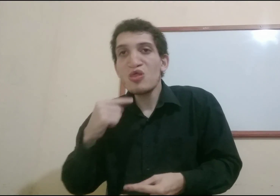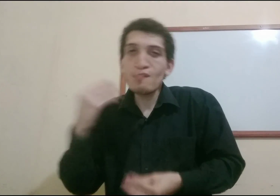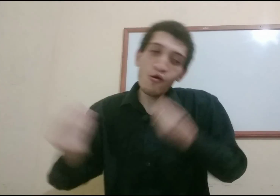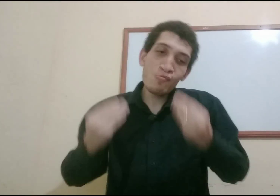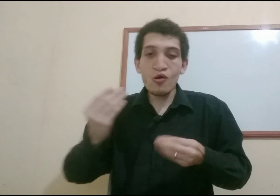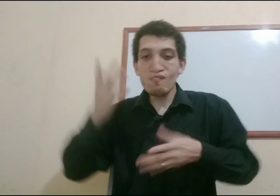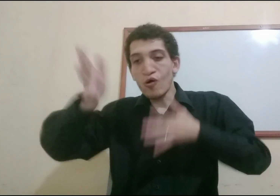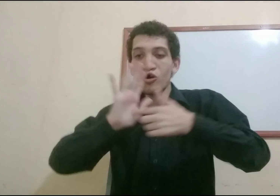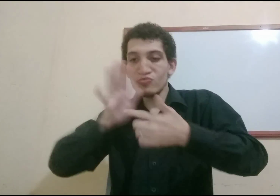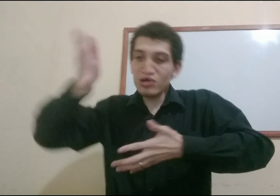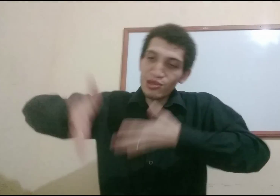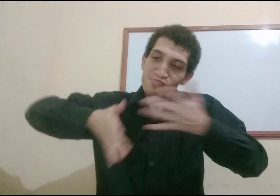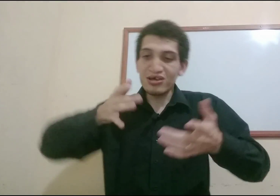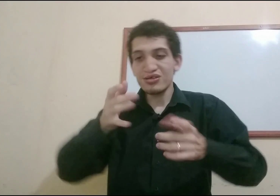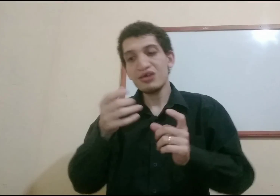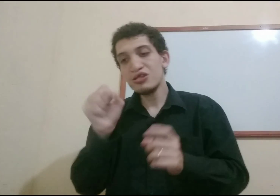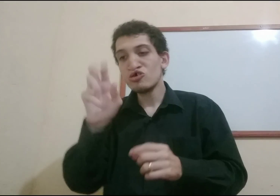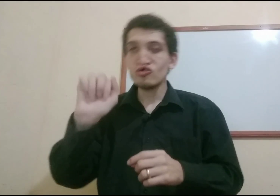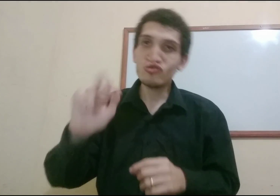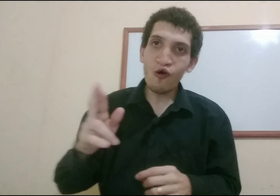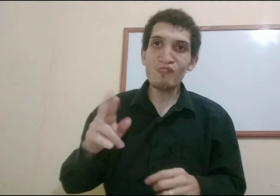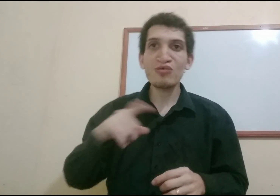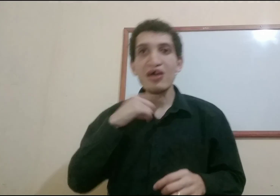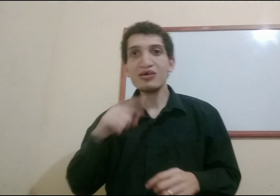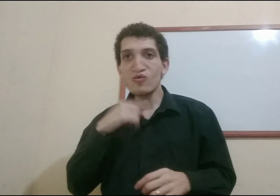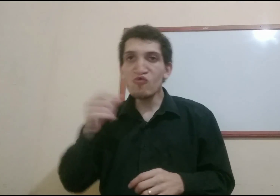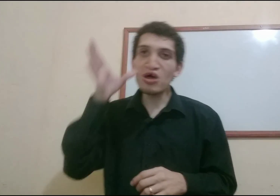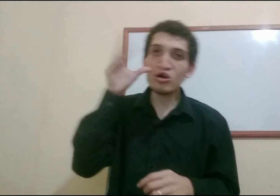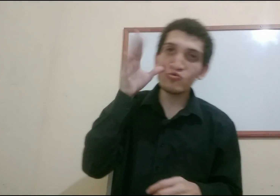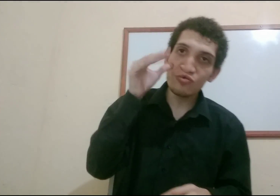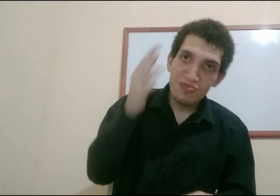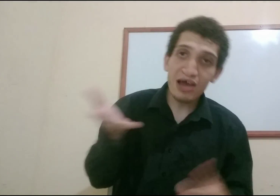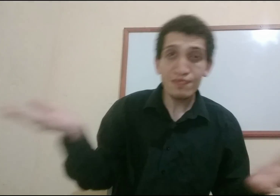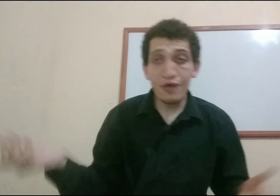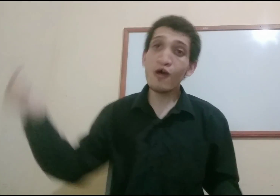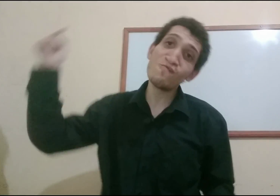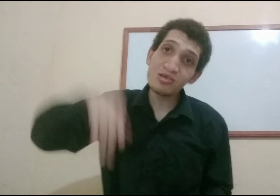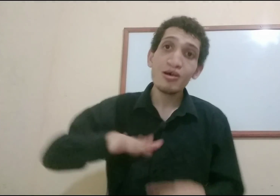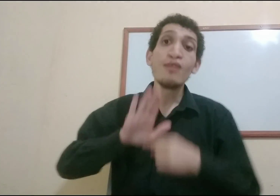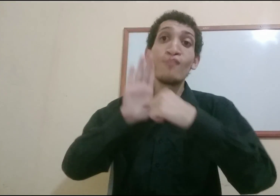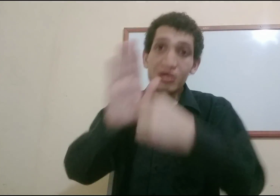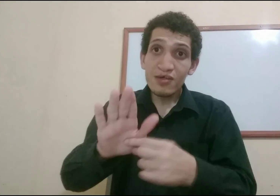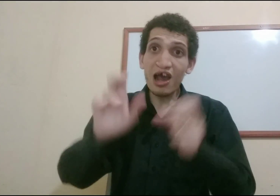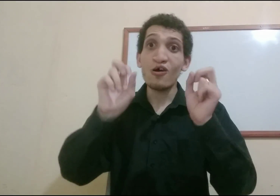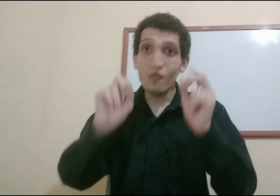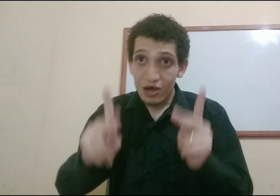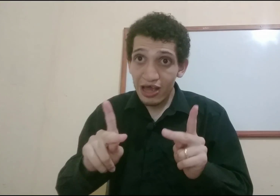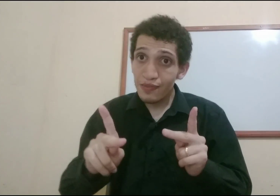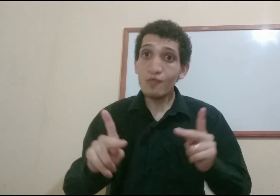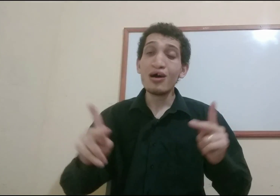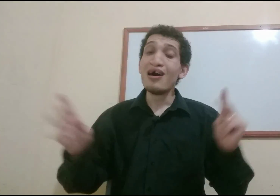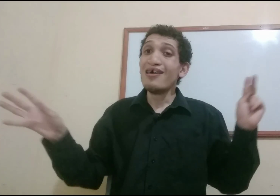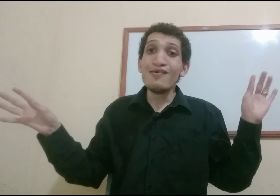mas como eu mostro em Libras aí, sombra, tem essa dúvida, essa curiosidade, então eu vim mostrar. Porque então,